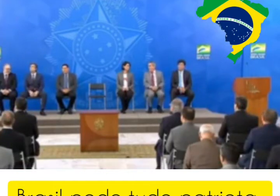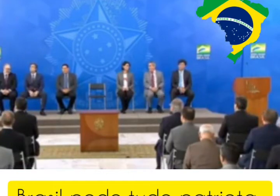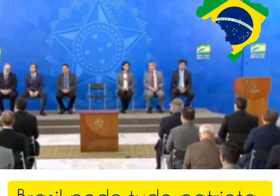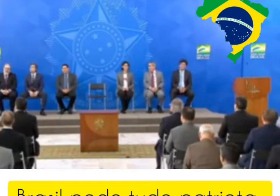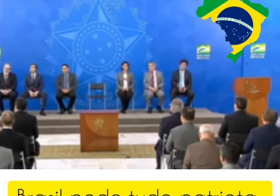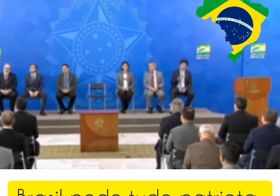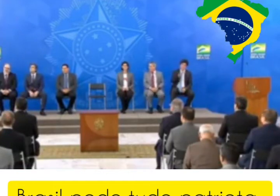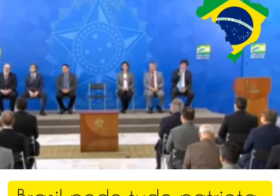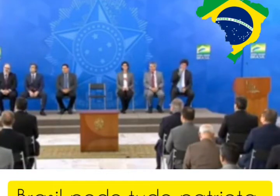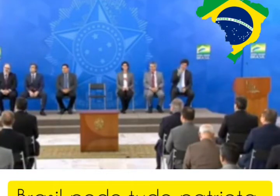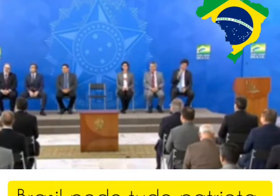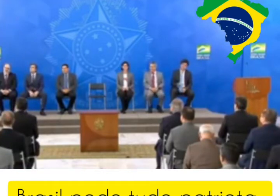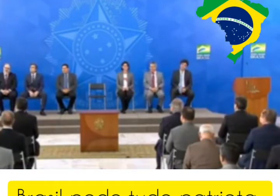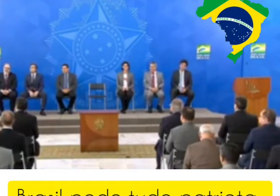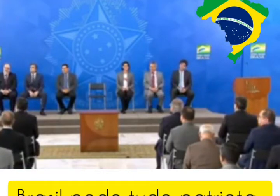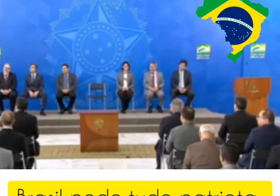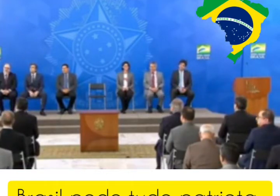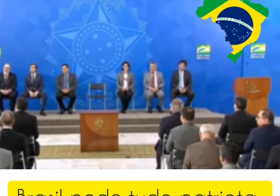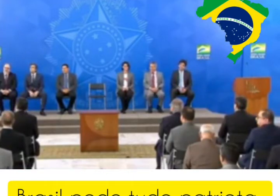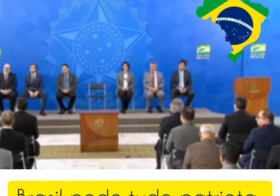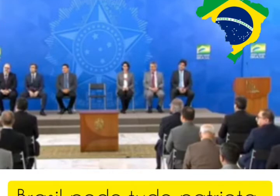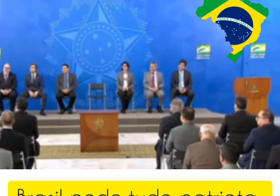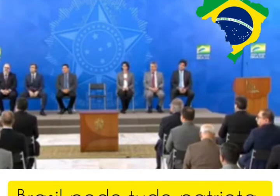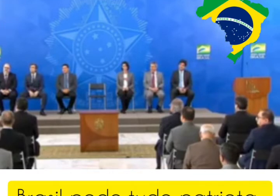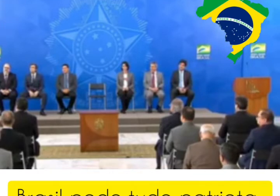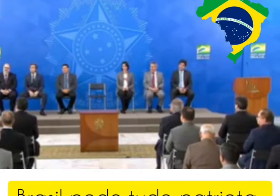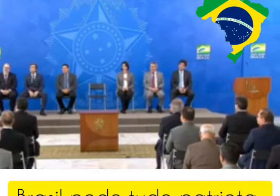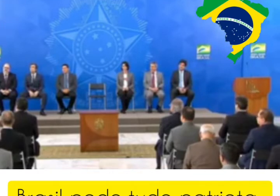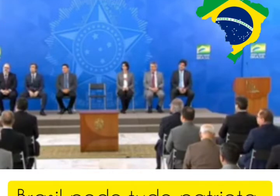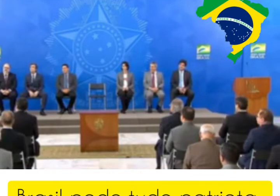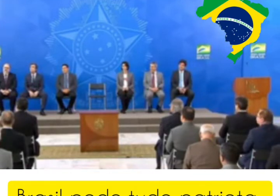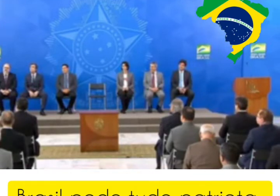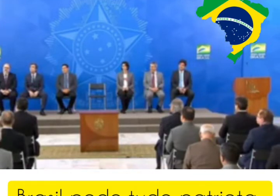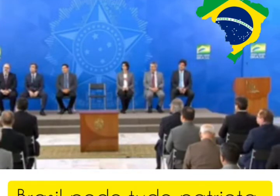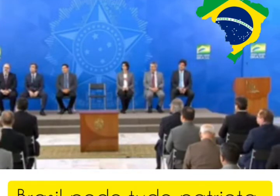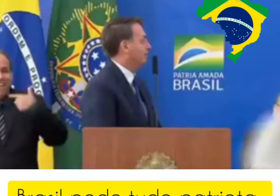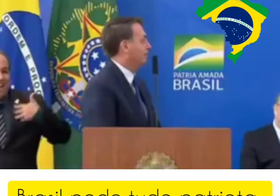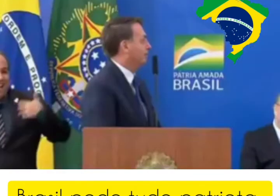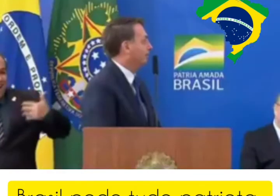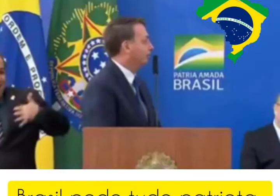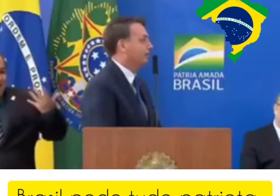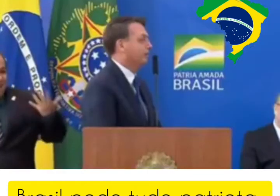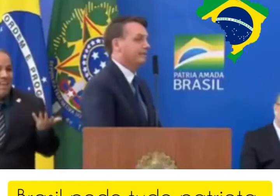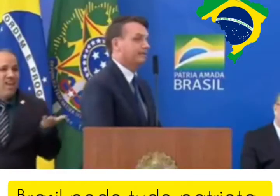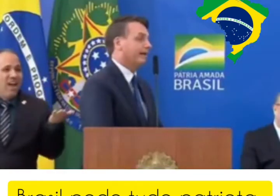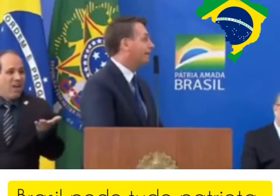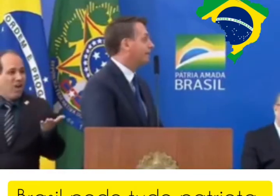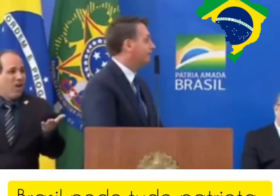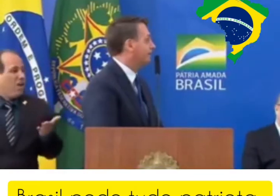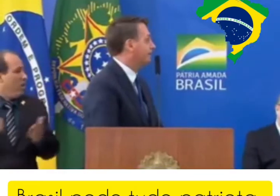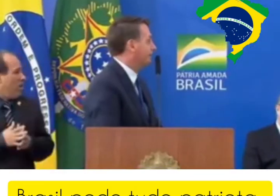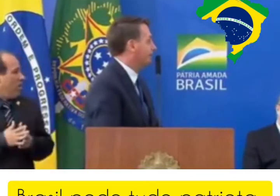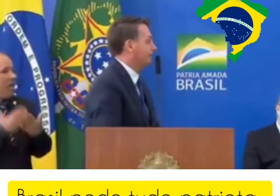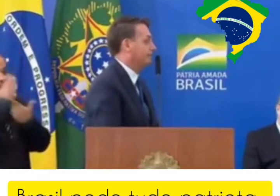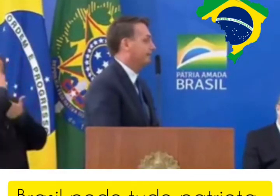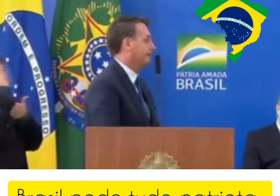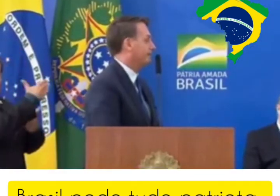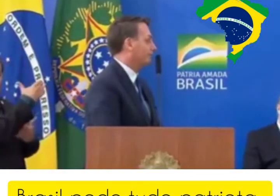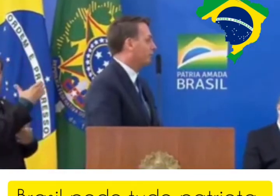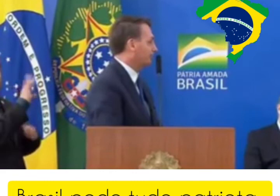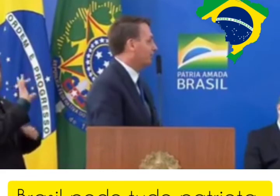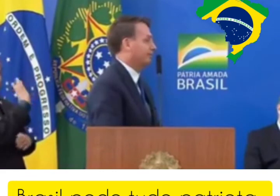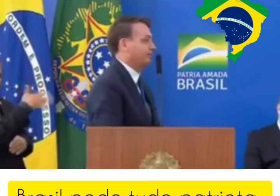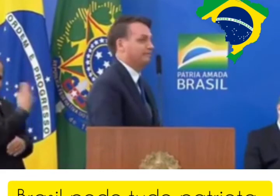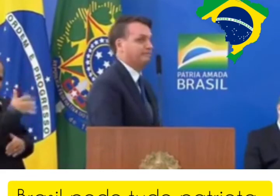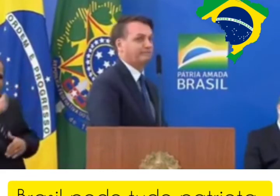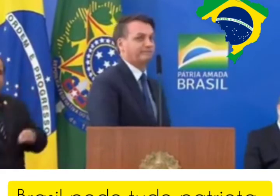Bom dia. Hoje é dia de alegria. Afinal de contas, nós vamos unir aqui agradecimentos